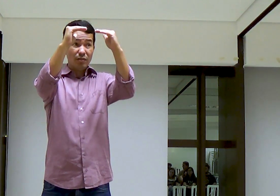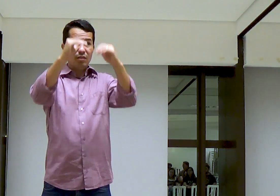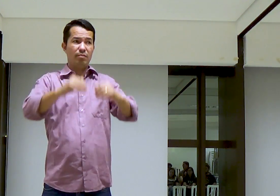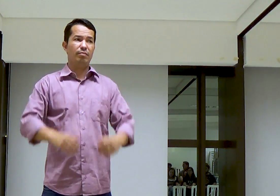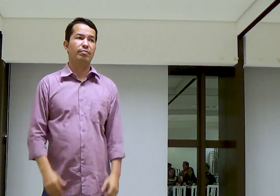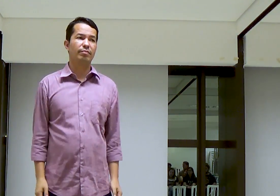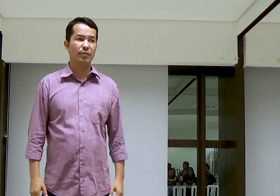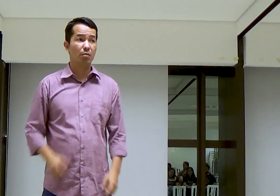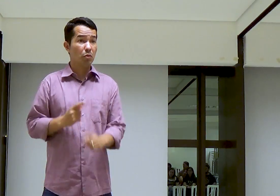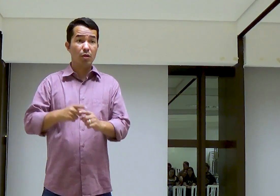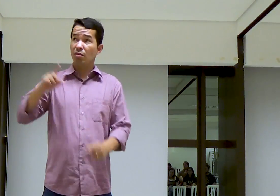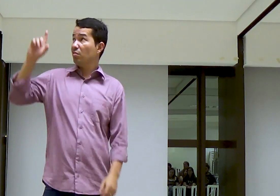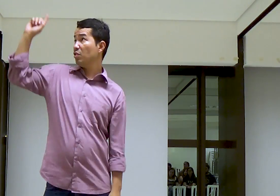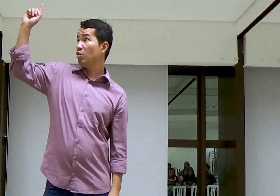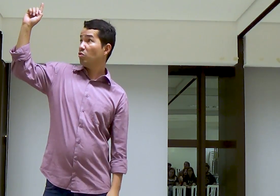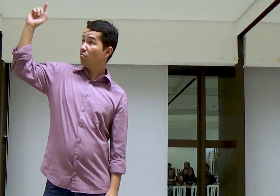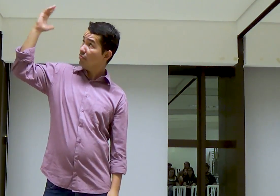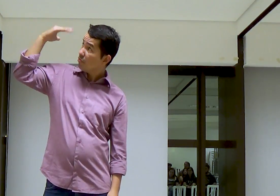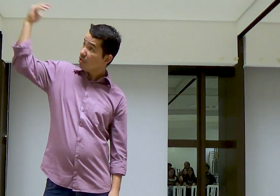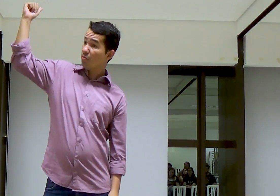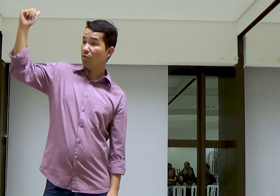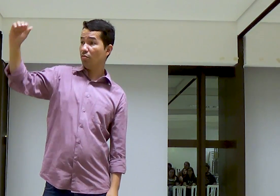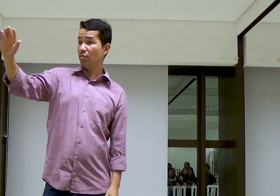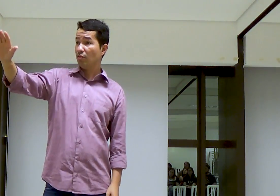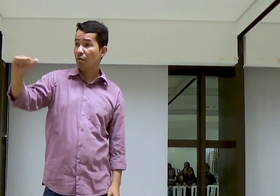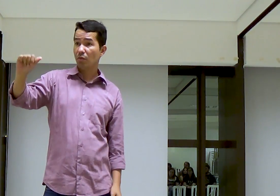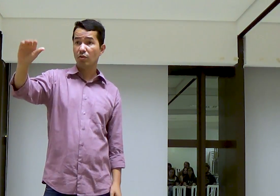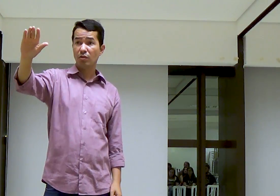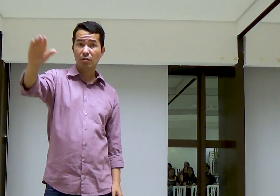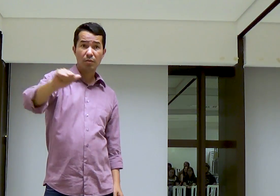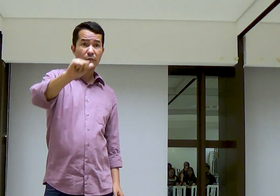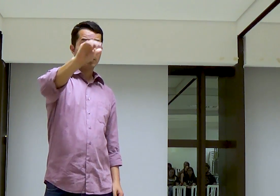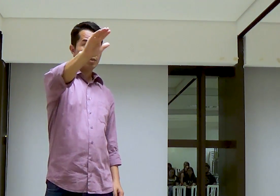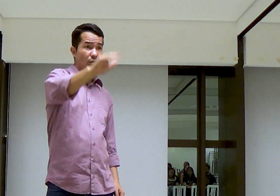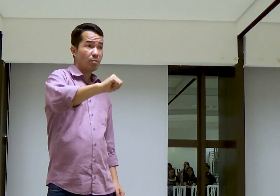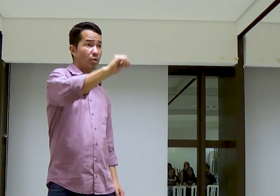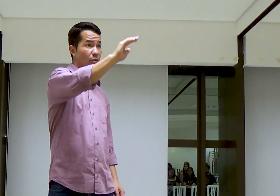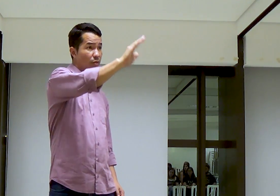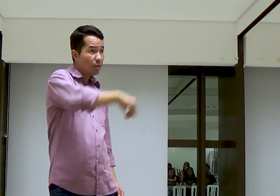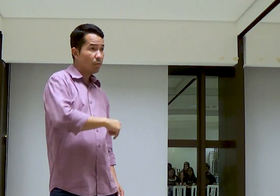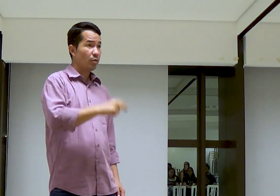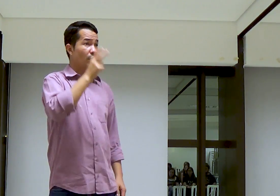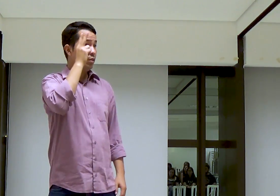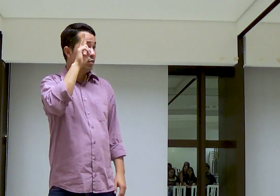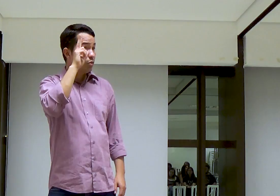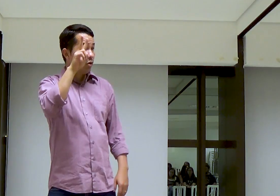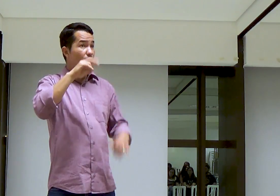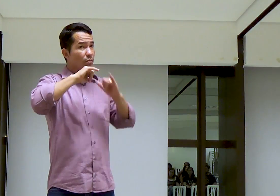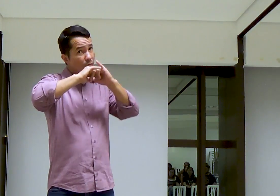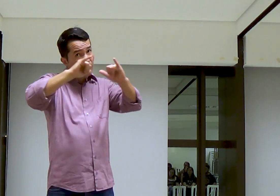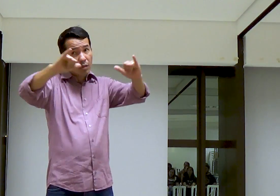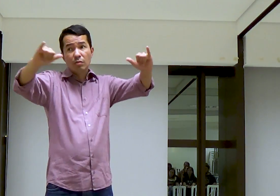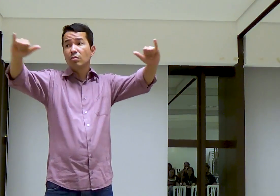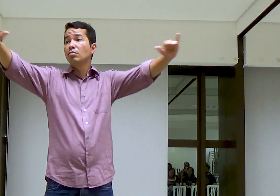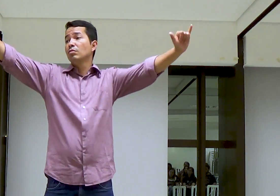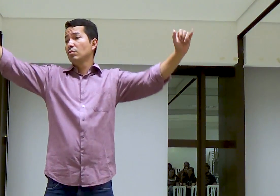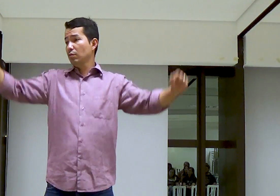obedecer. Porque Deus nos escolheu. Nos chamou a mim e a você para anunciar